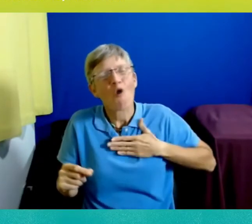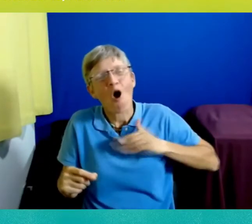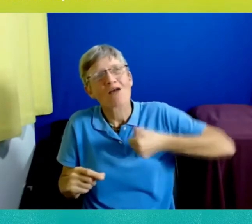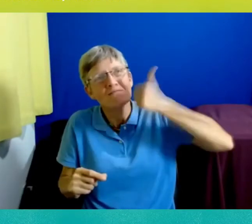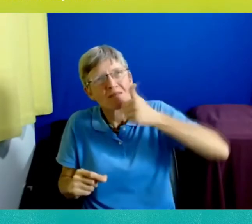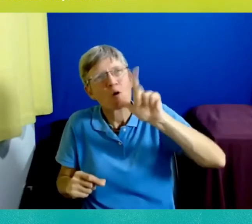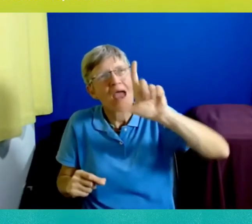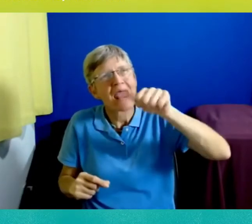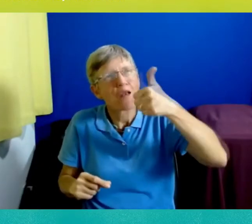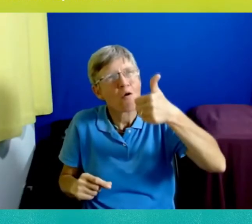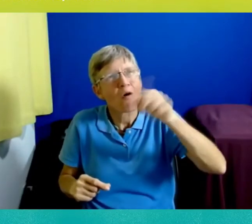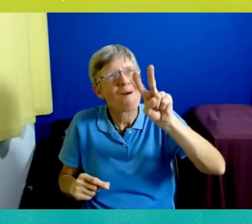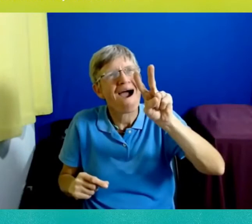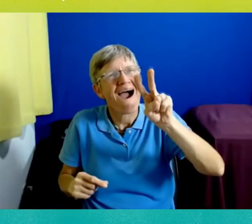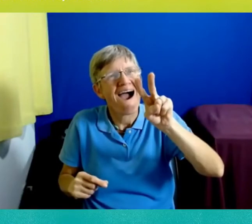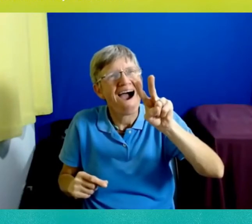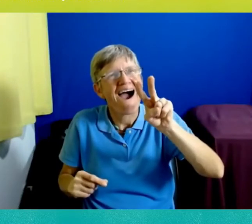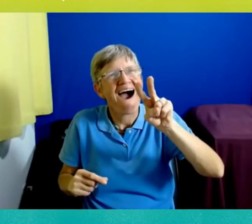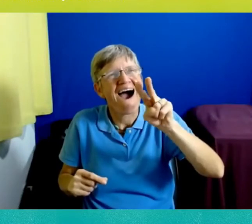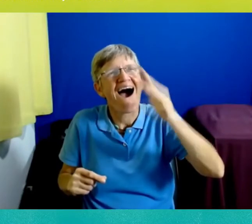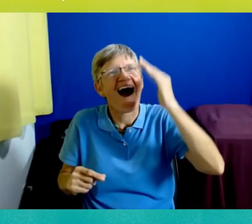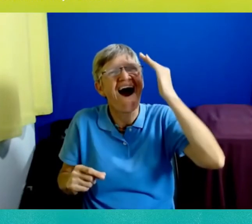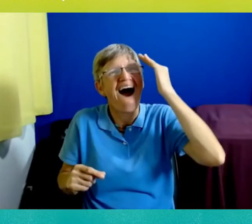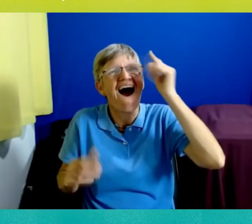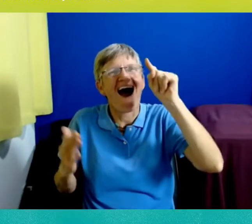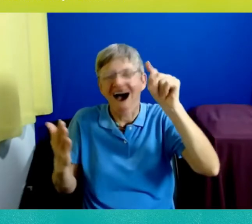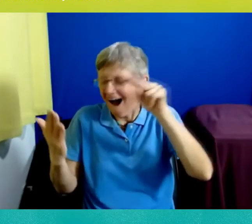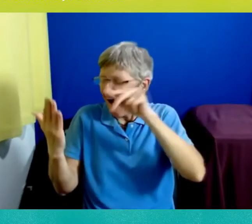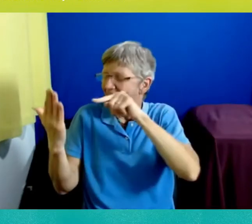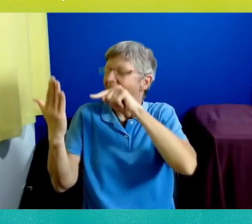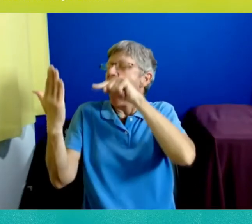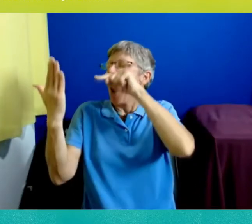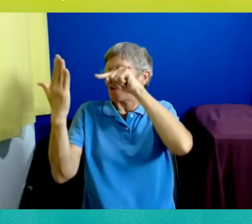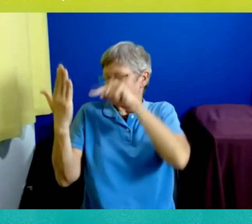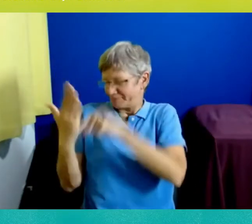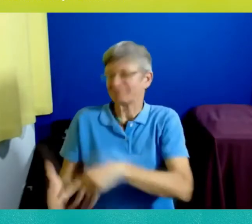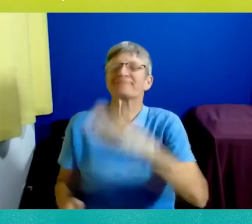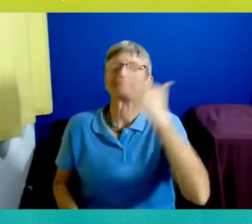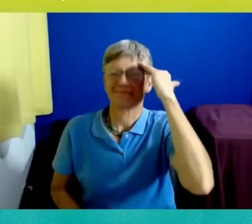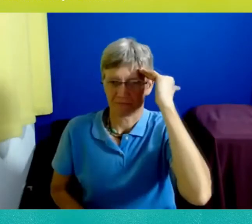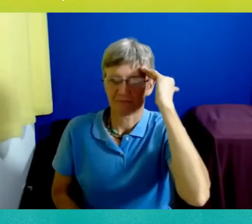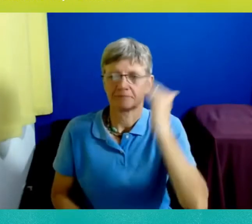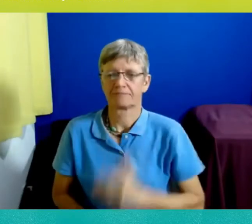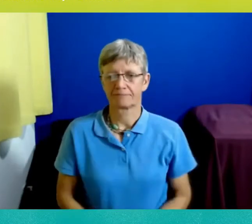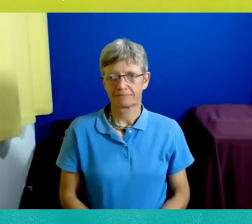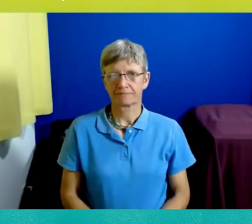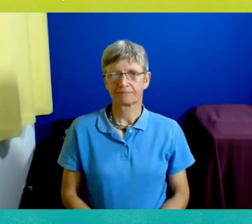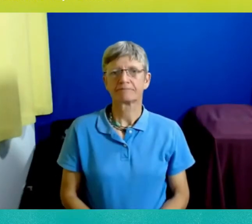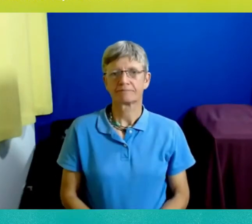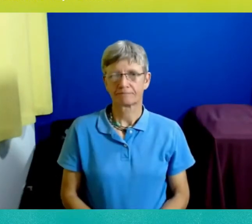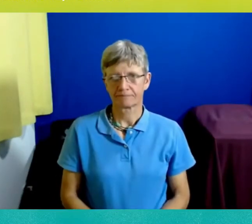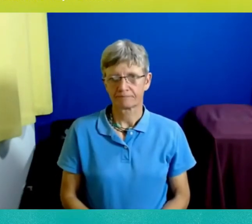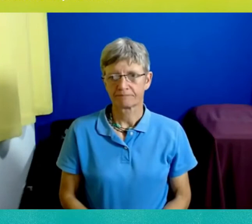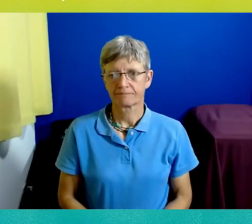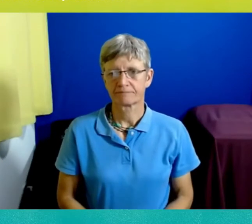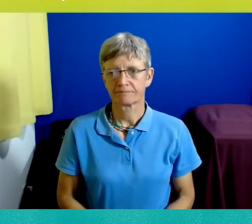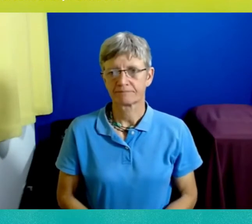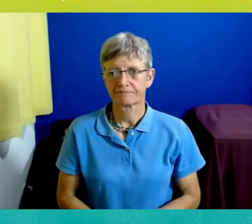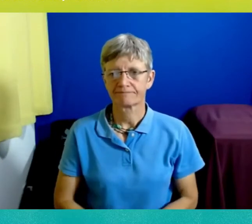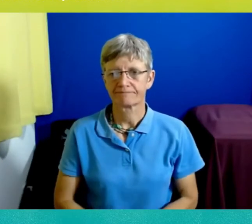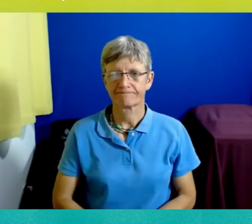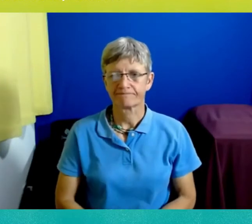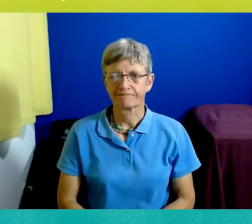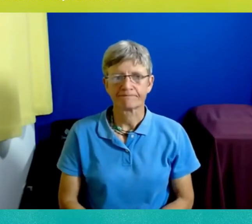caso, mas o surdo ele gosta mais em L1, porque ele consegue daí entender o sentido do que ele